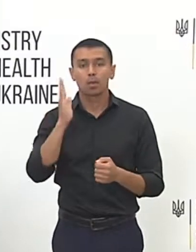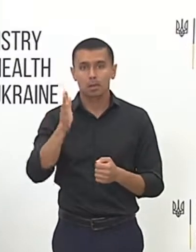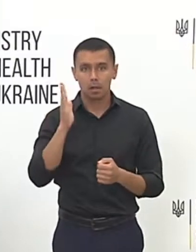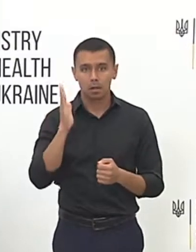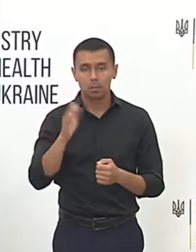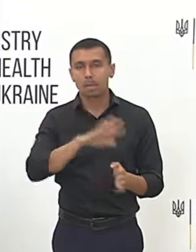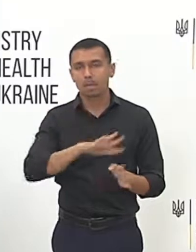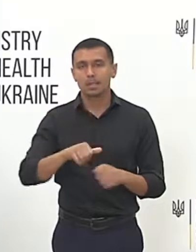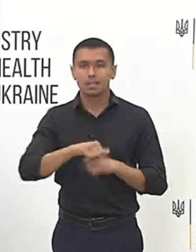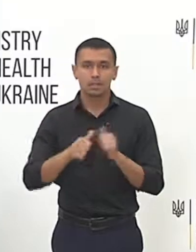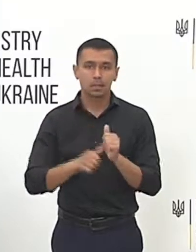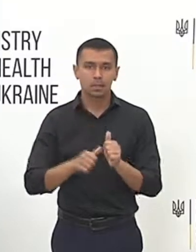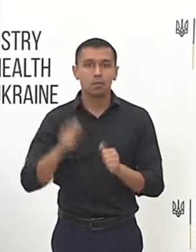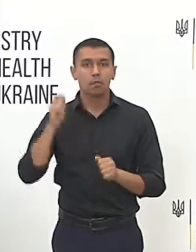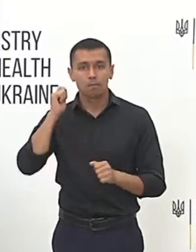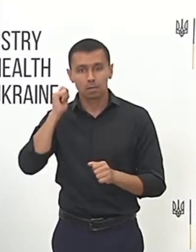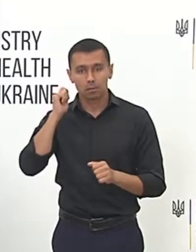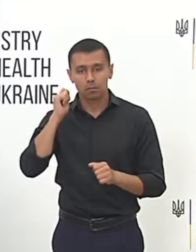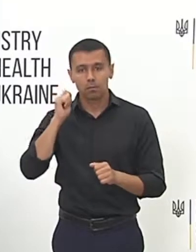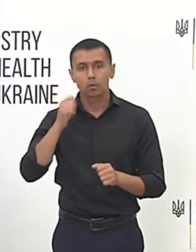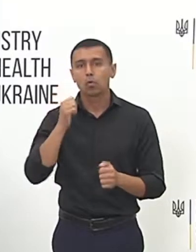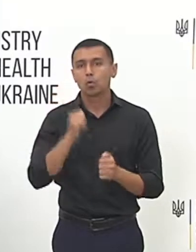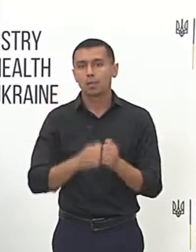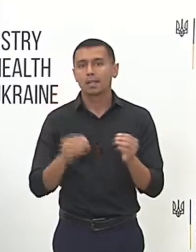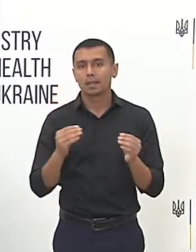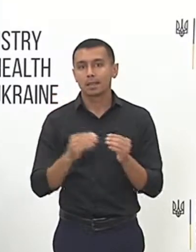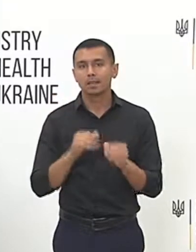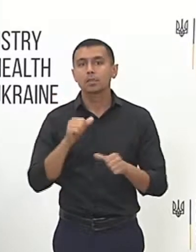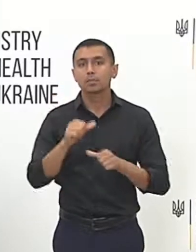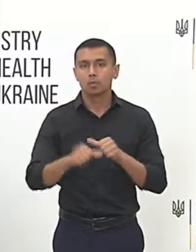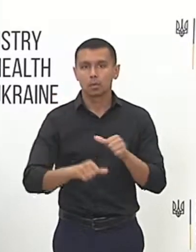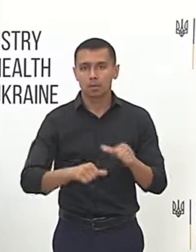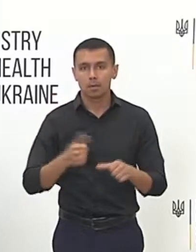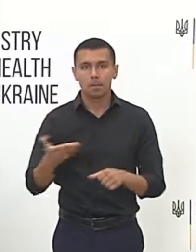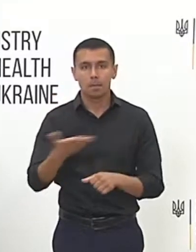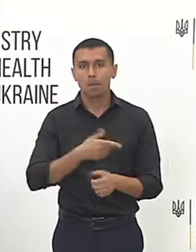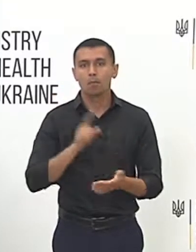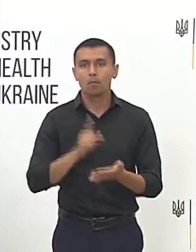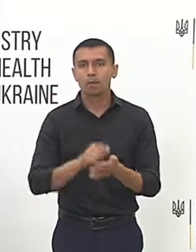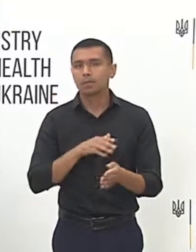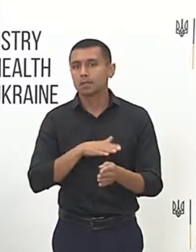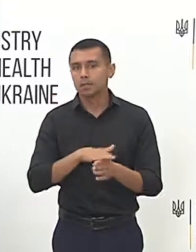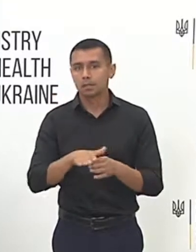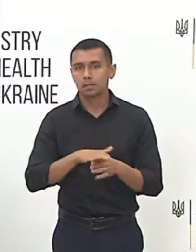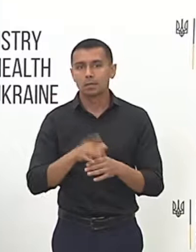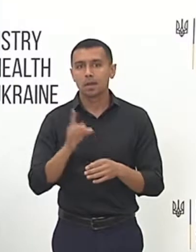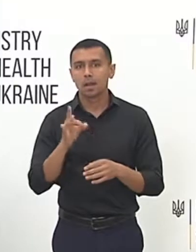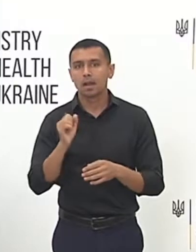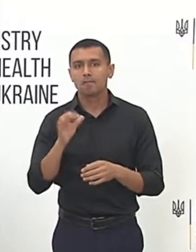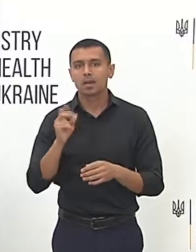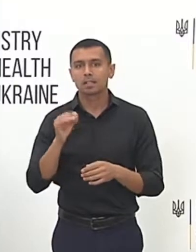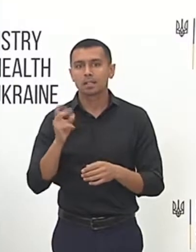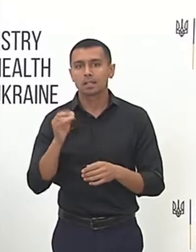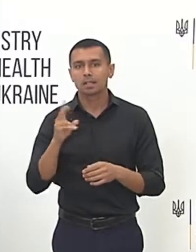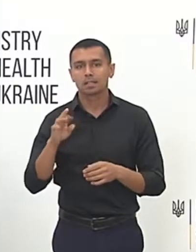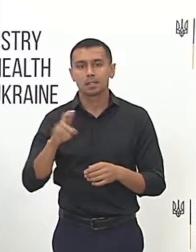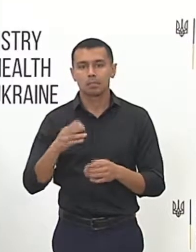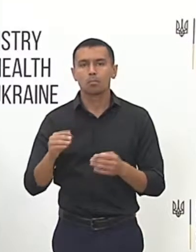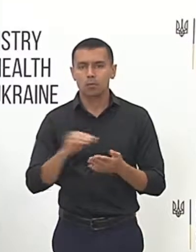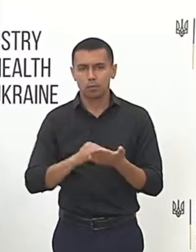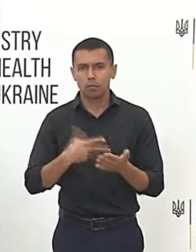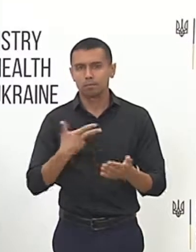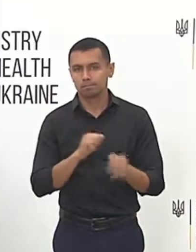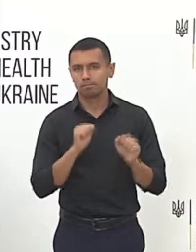подальшому, після 16-річного віку, кожні 10 років ми повинні здійснювати ревакцинацію від дифтерії